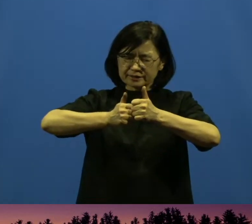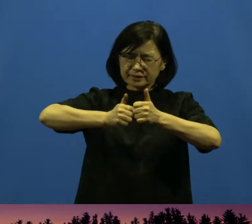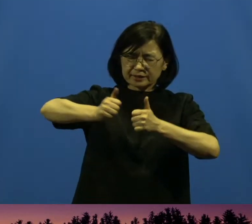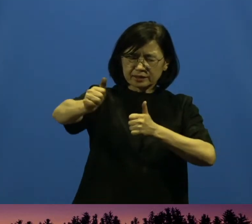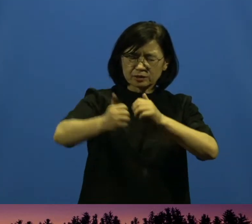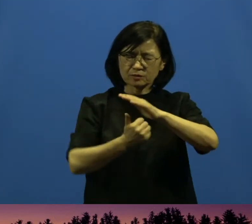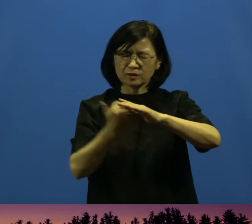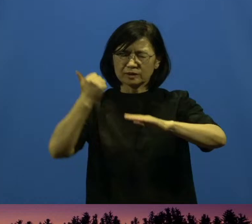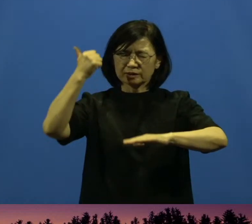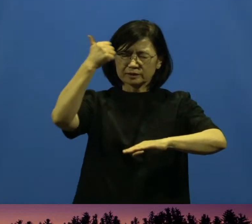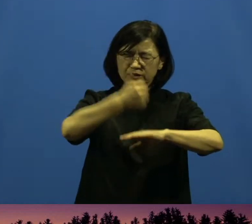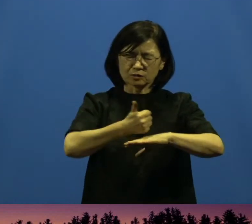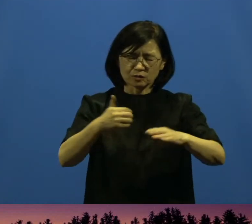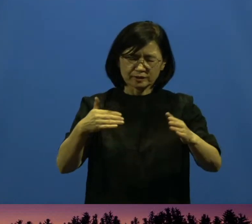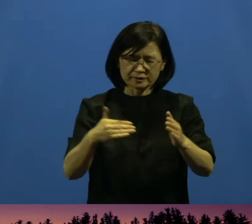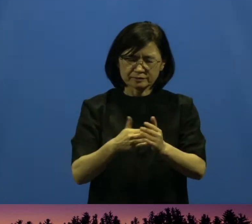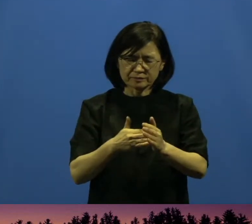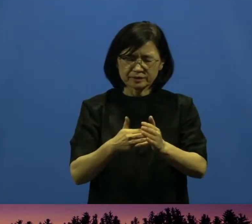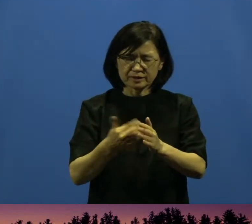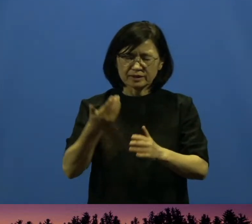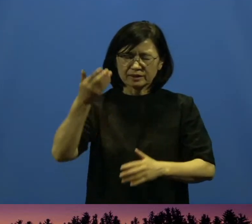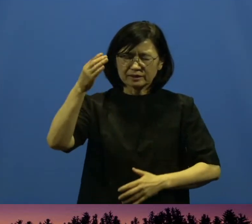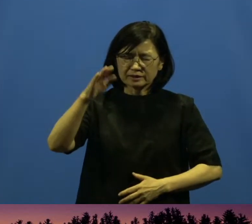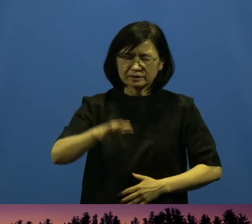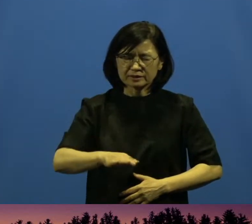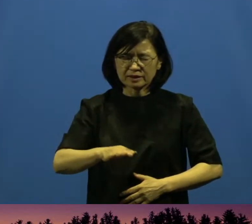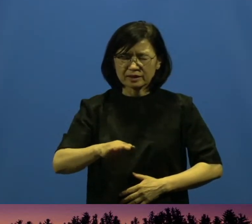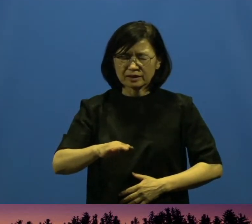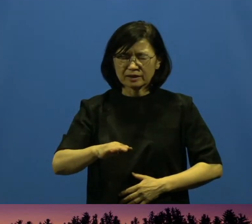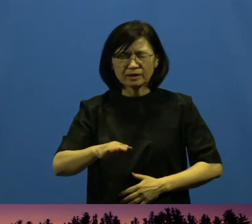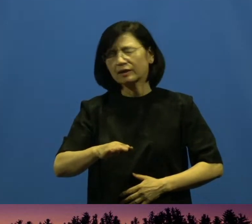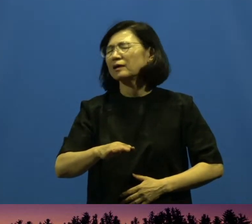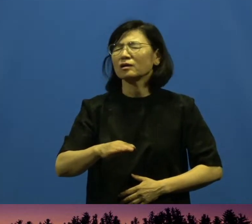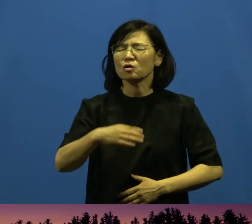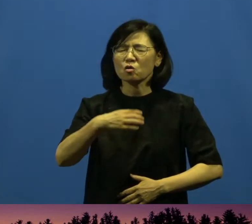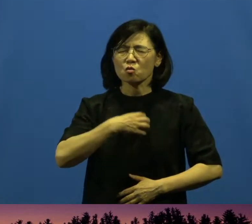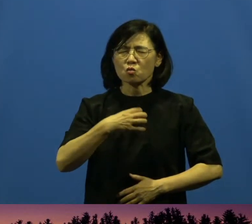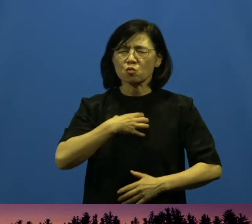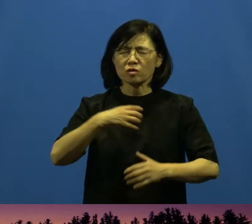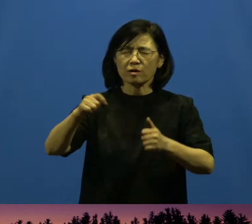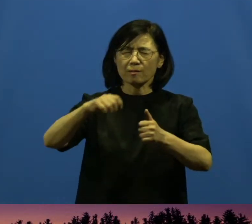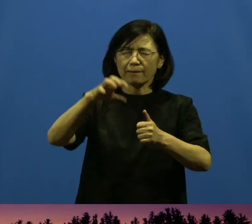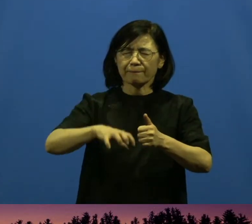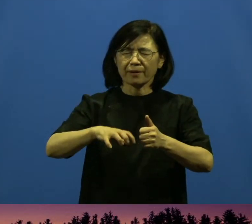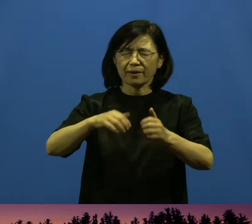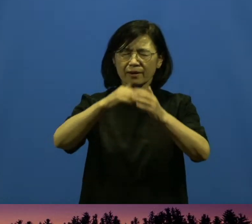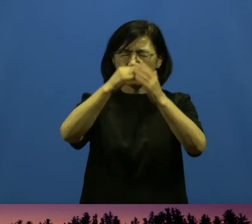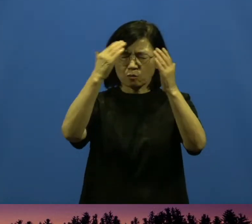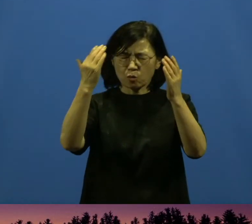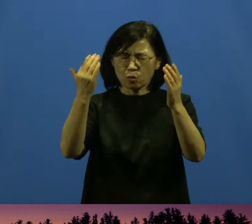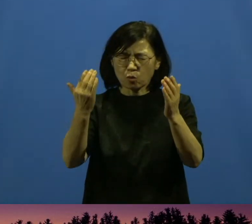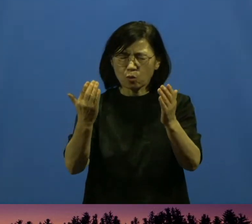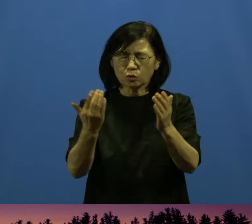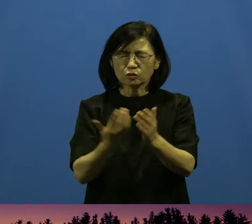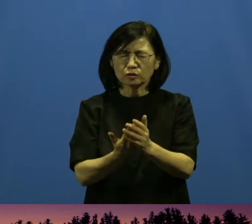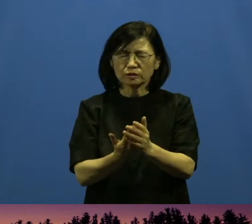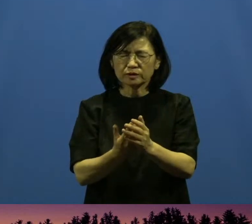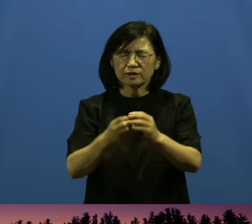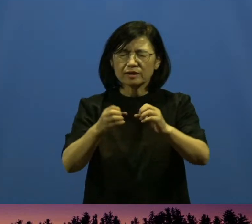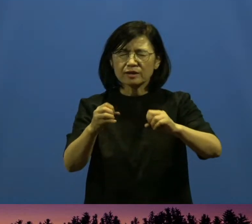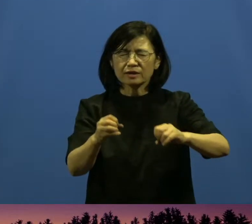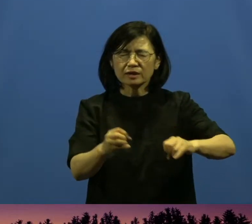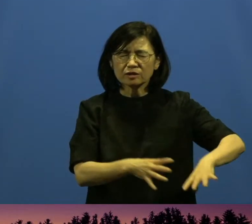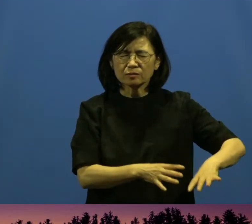그런데 한꺼번에 닥쳐온 시련 앞에 모든 걸 잃어버릴 수밖에 없는 그 순간 하나님이 찾아와 주셨어요.